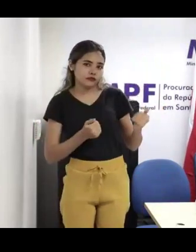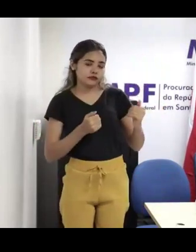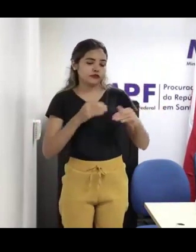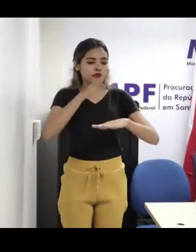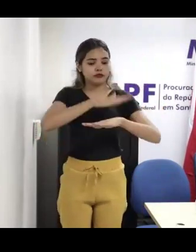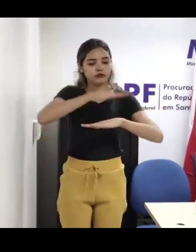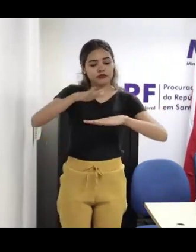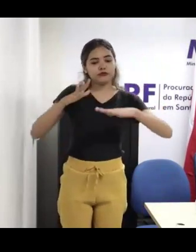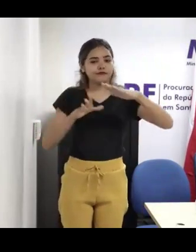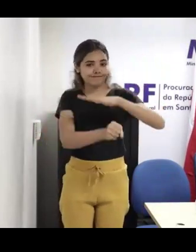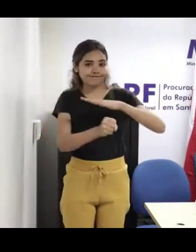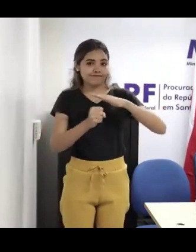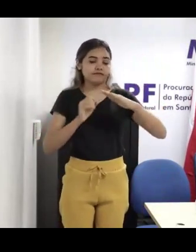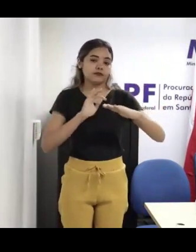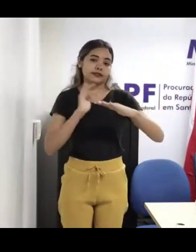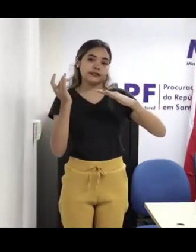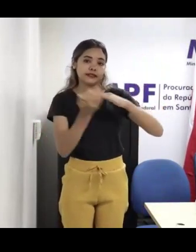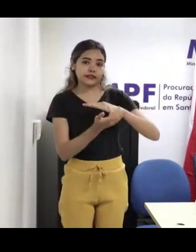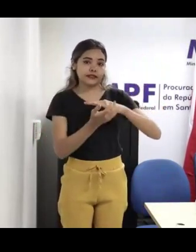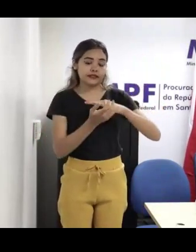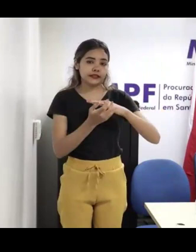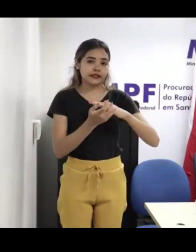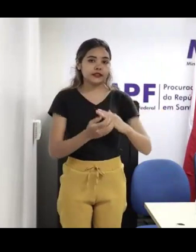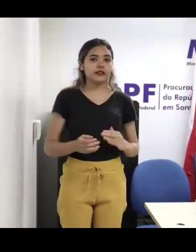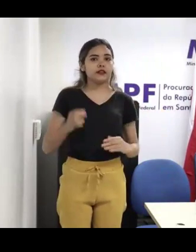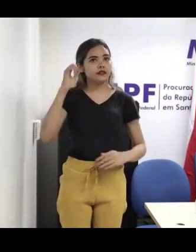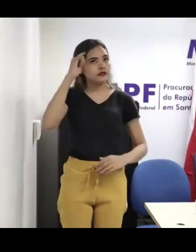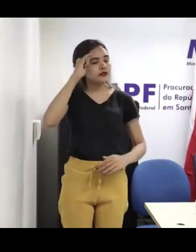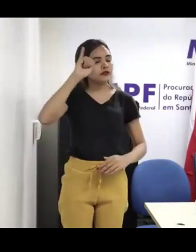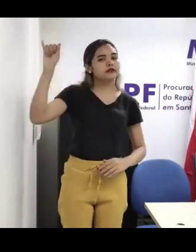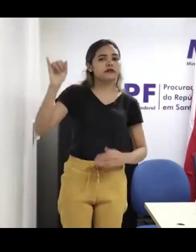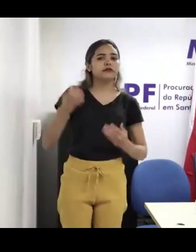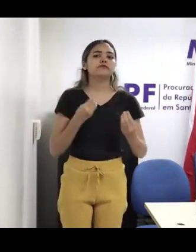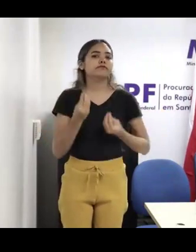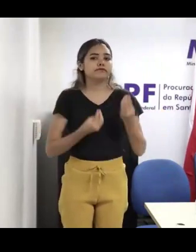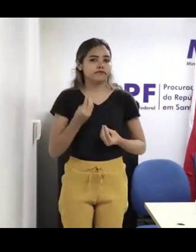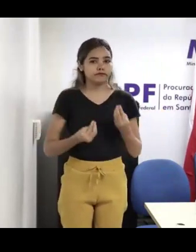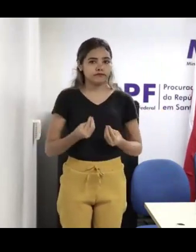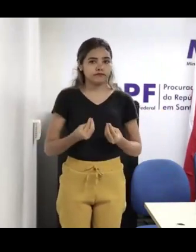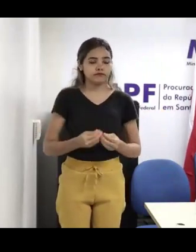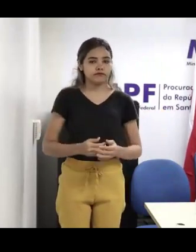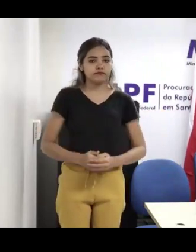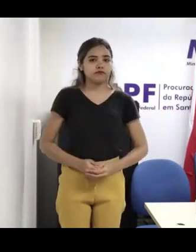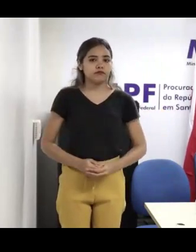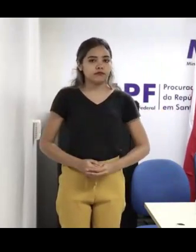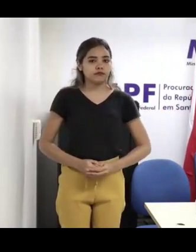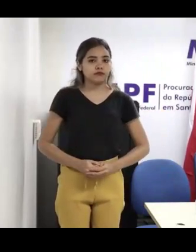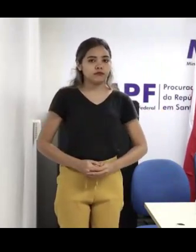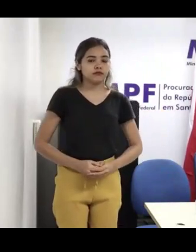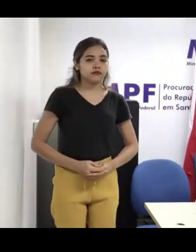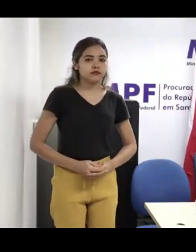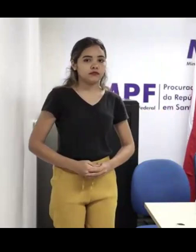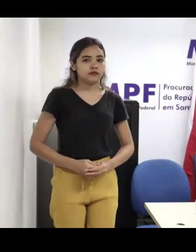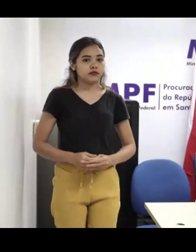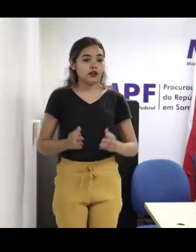contra crianças e adolescentes Como prevenir e reagir gostaria de registrar que durante o evento